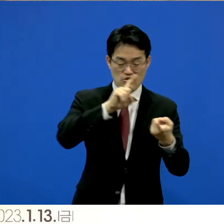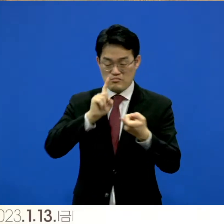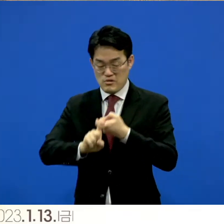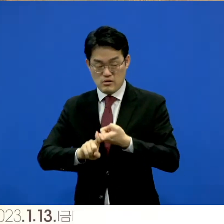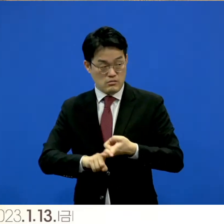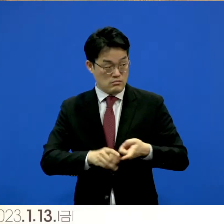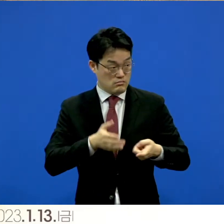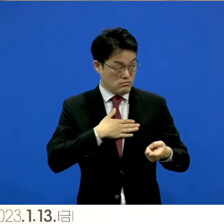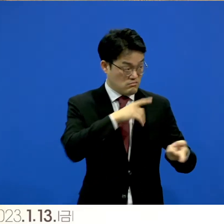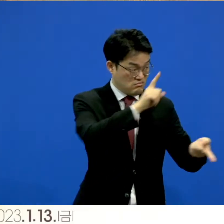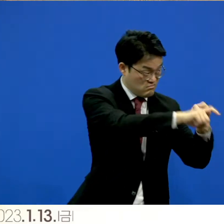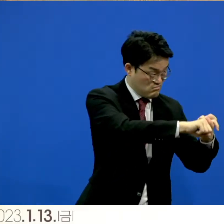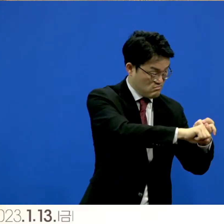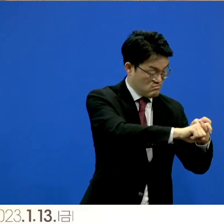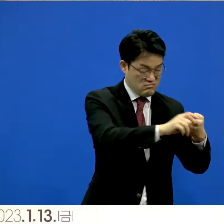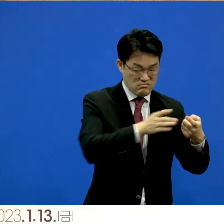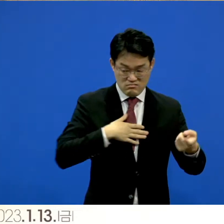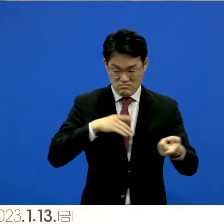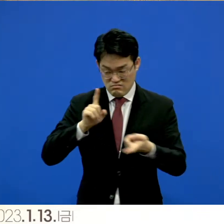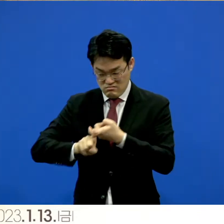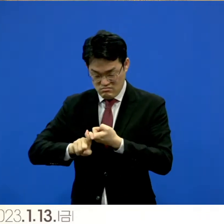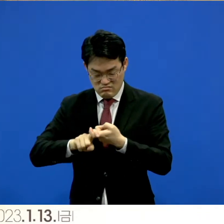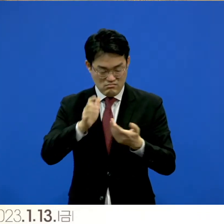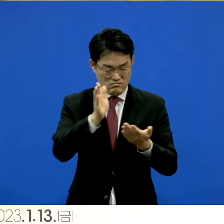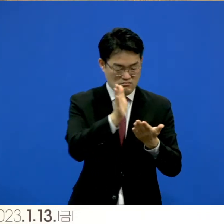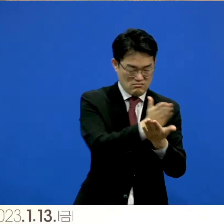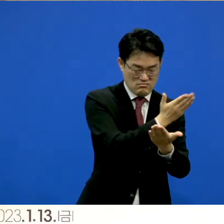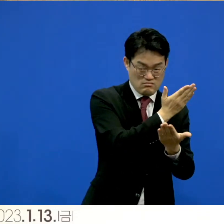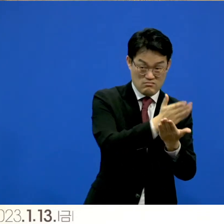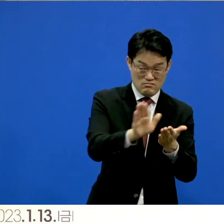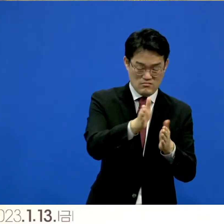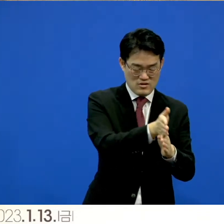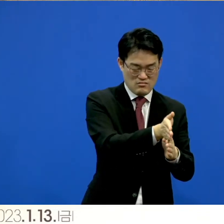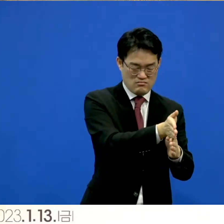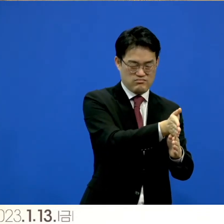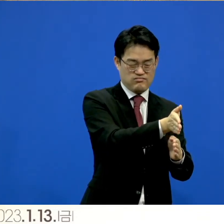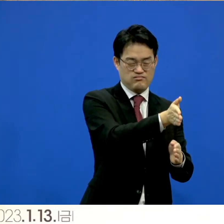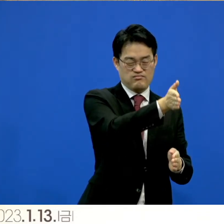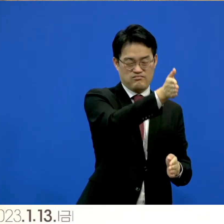이곳에서 저곳으로 건너갈 수 없는 거대한 벽이 존재하죠.